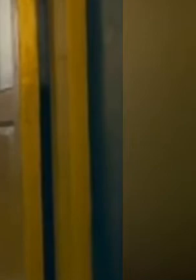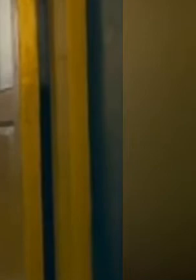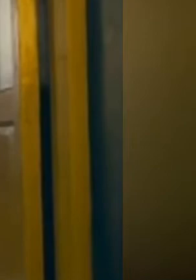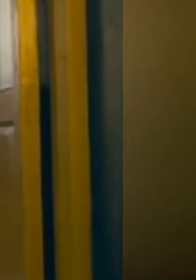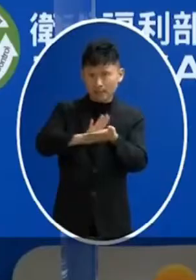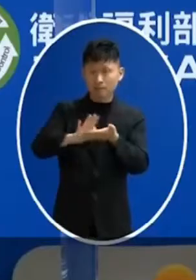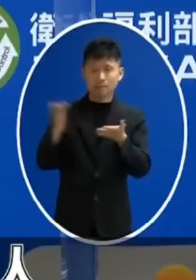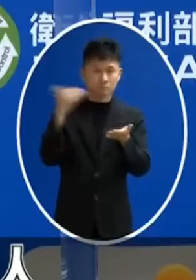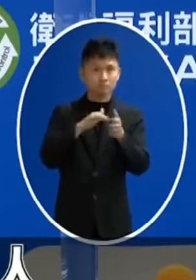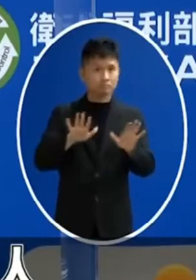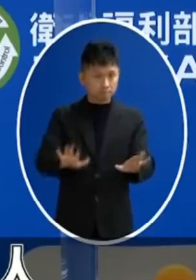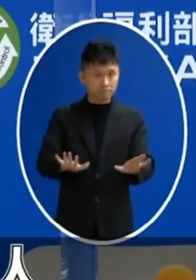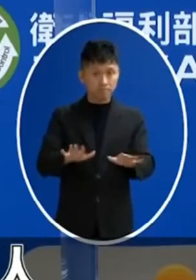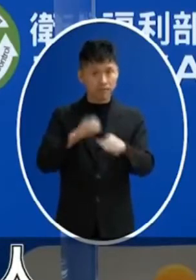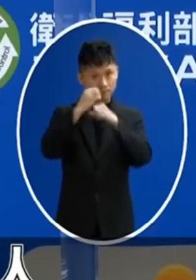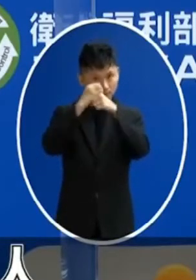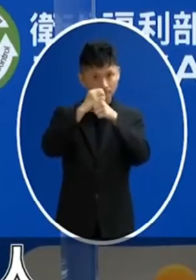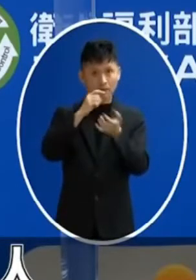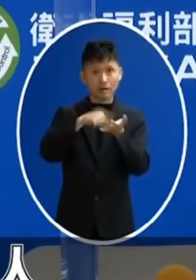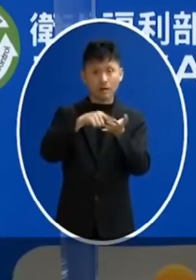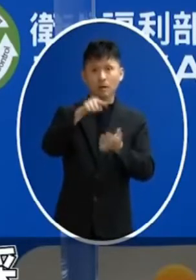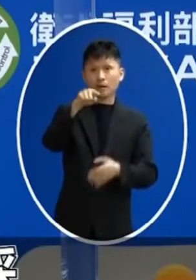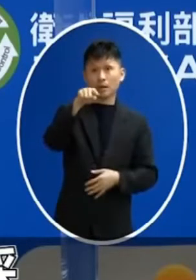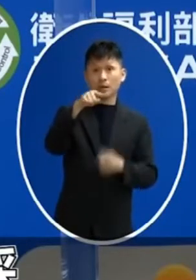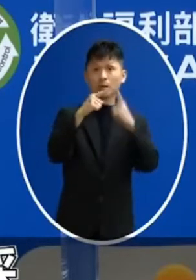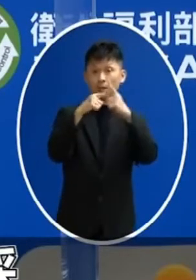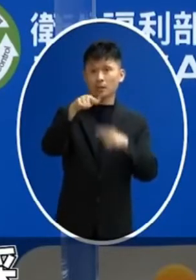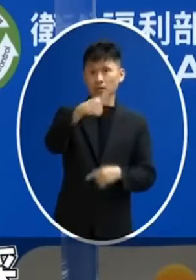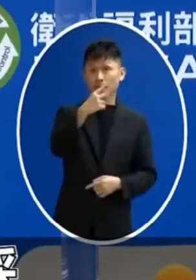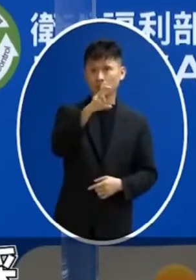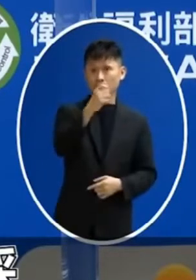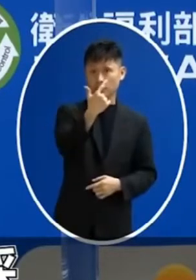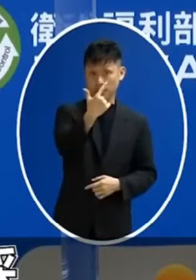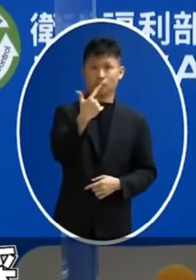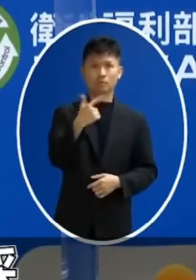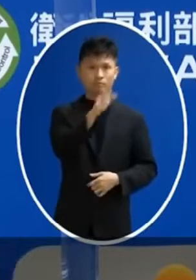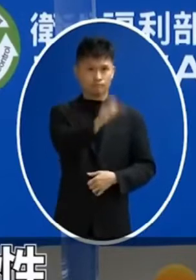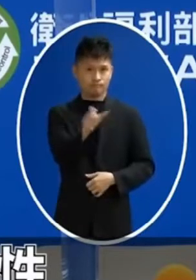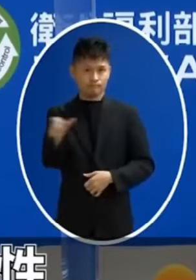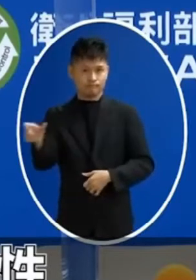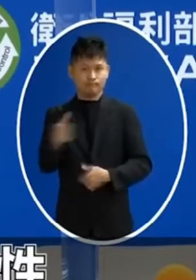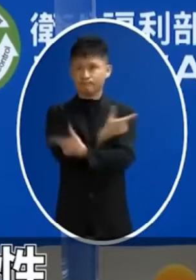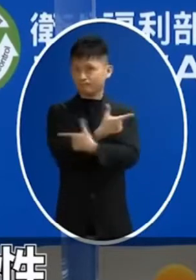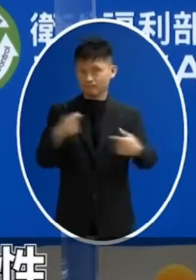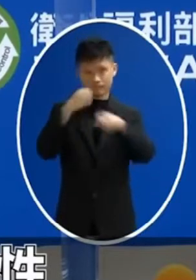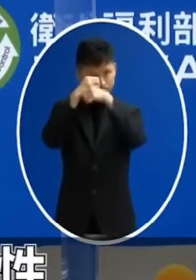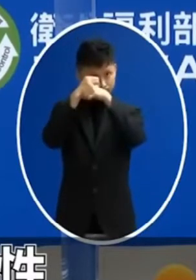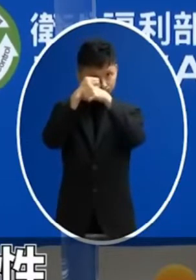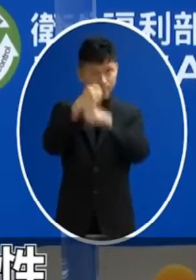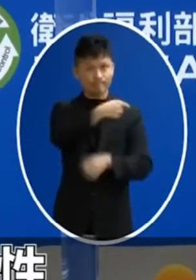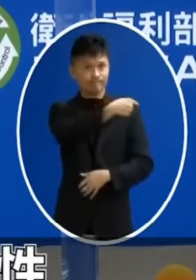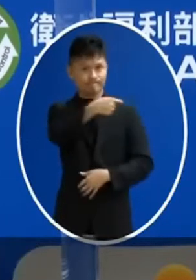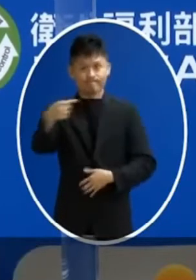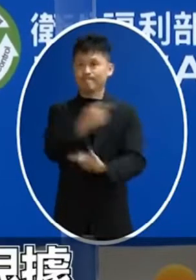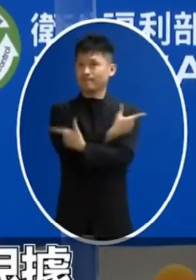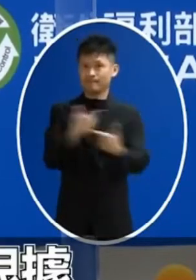造孽。 应该要采的是176人，好，那176人我们都采。那这些都全部都是阴